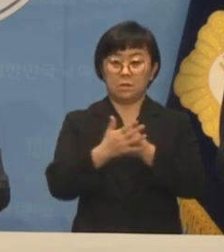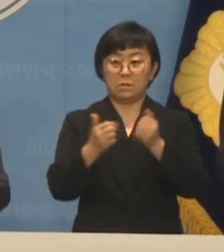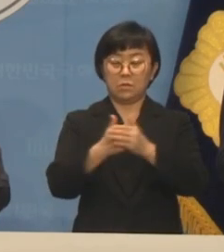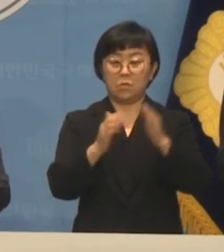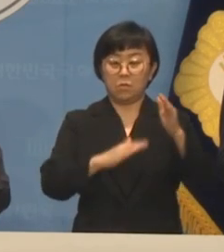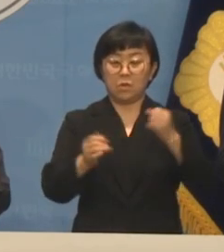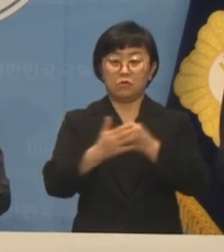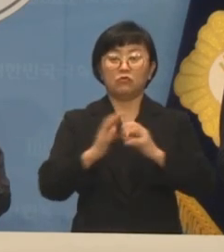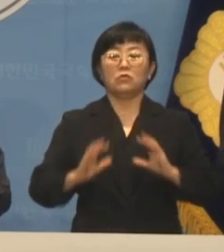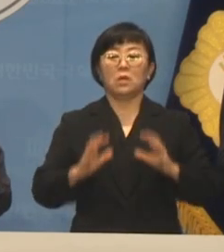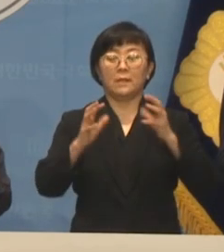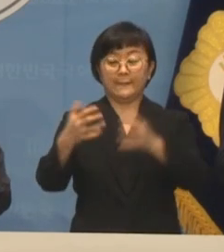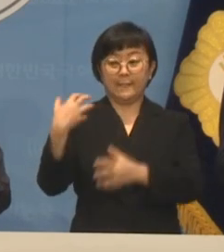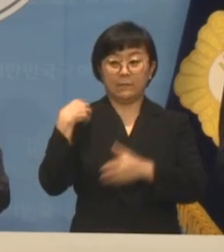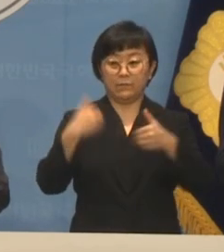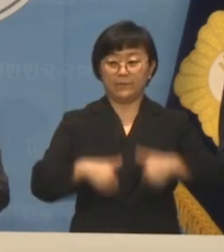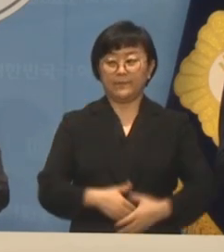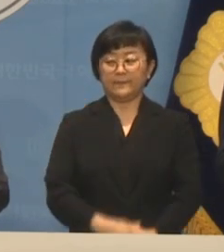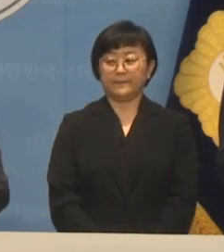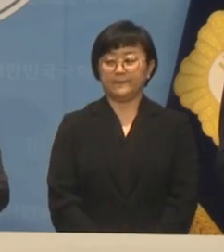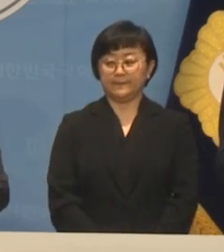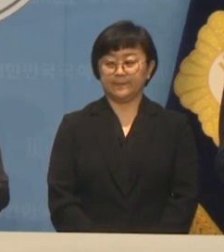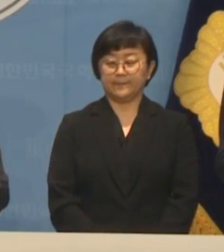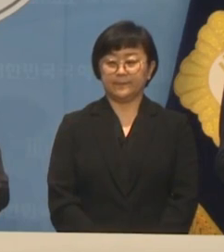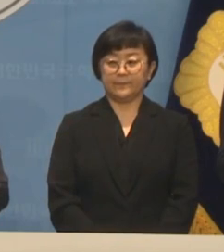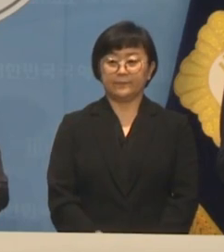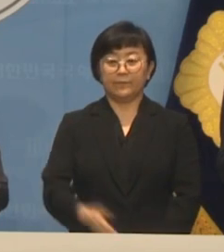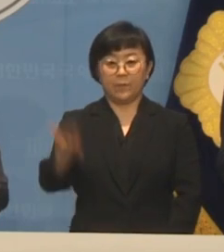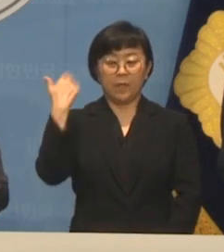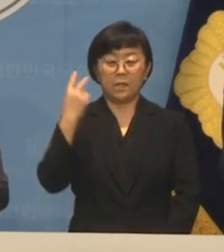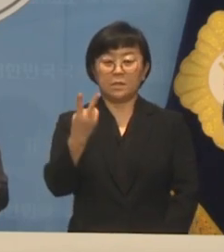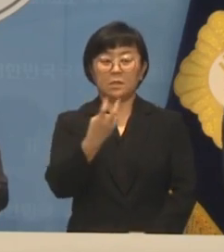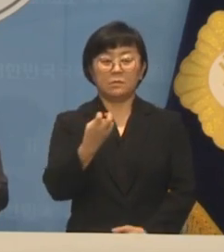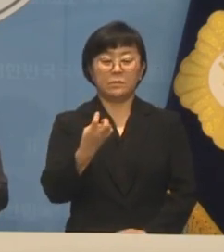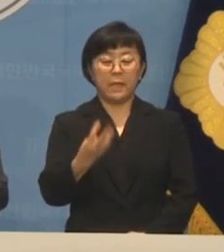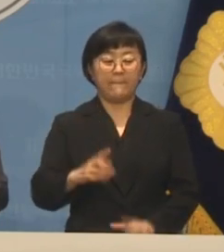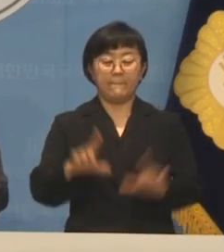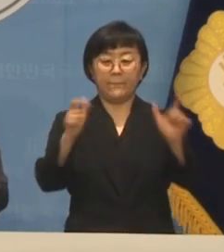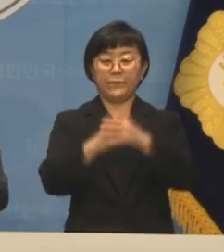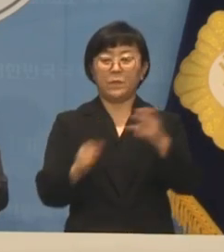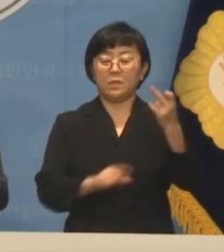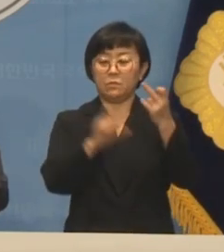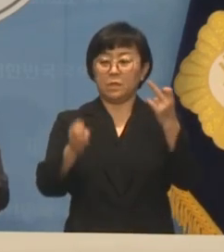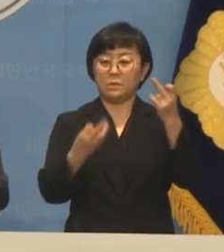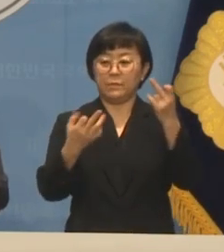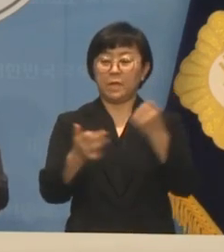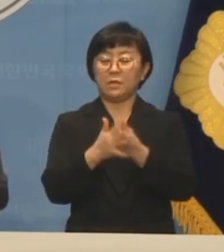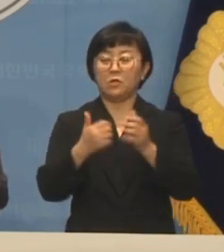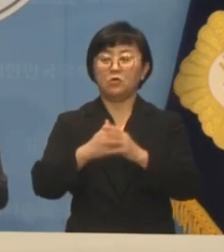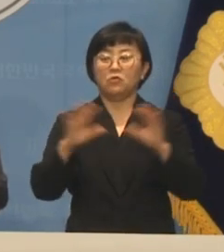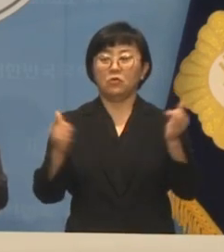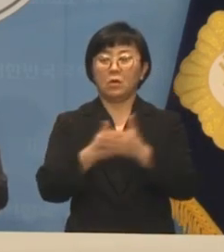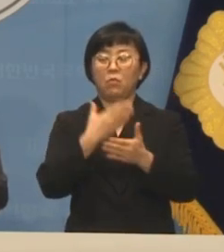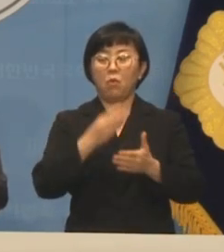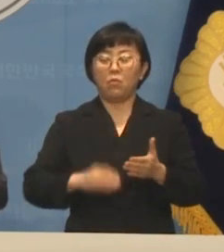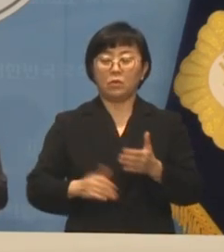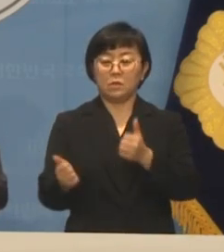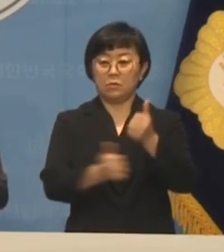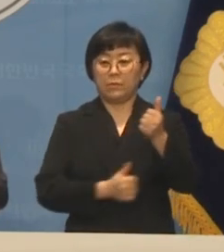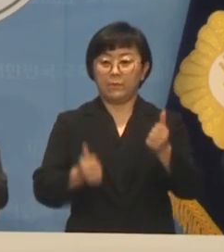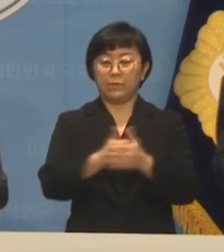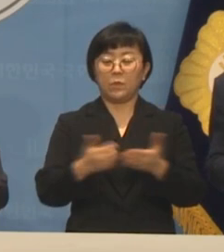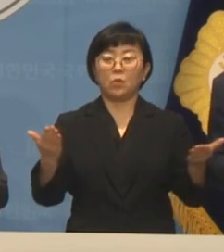공백은 국가가 책임져야 한다. 지난 2023년 12월 18일 국회